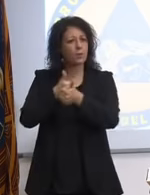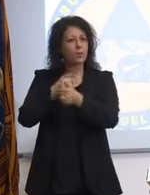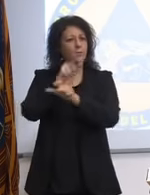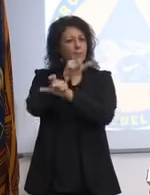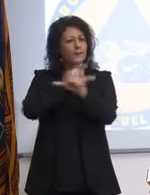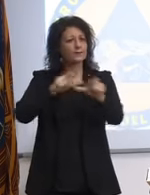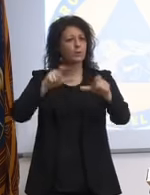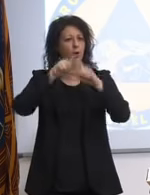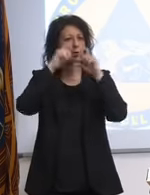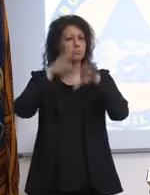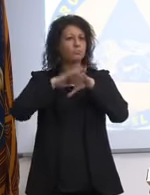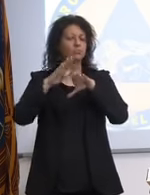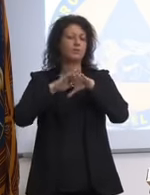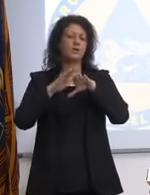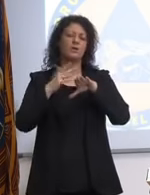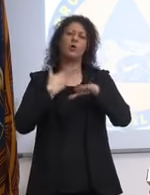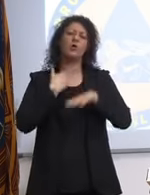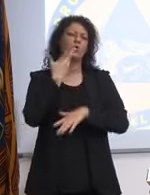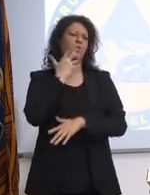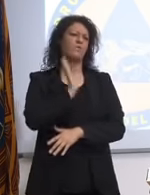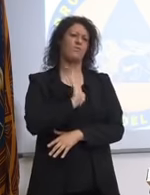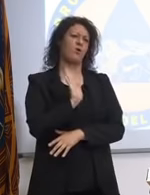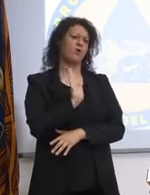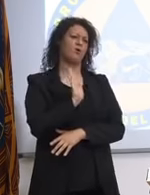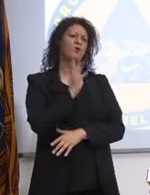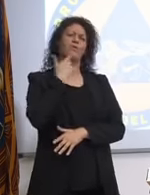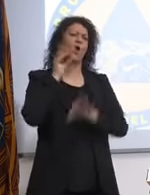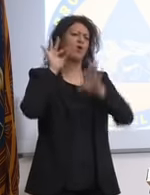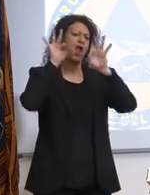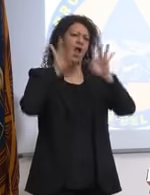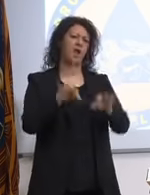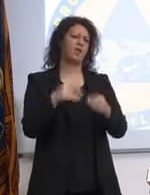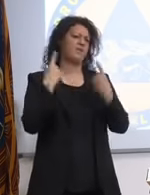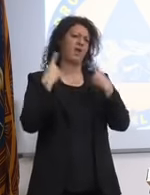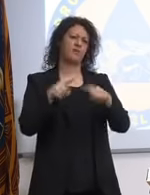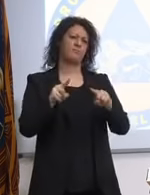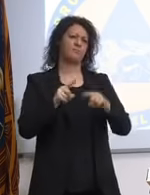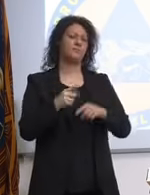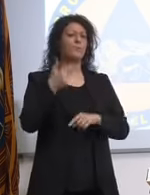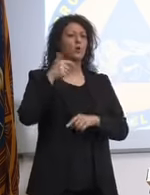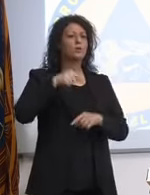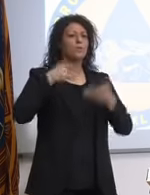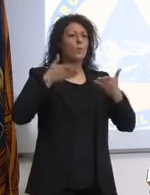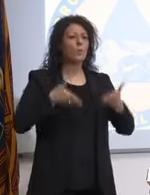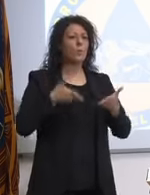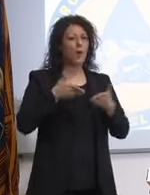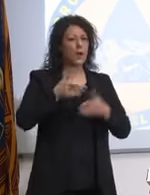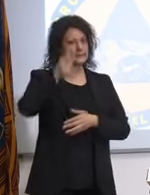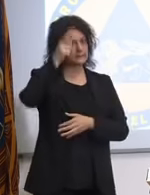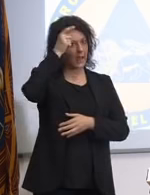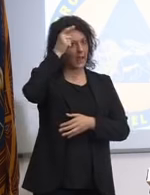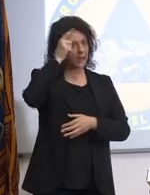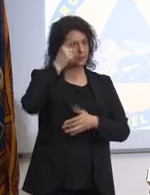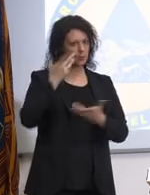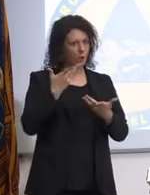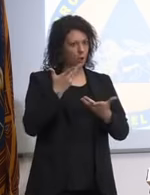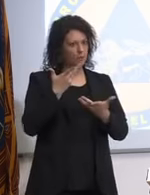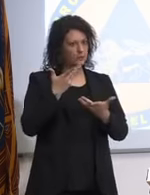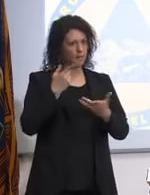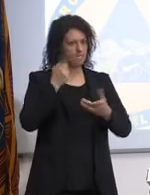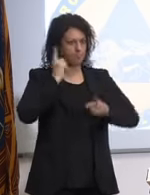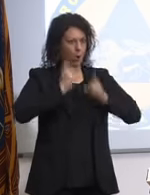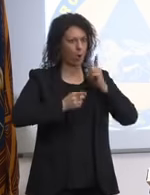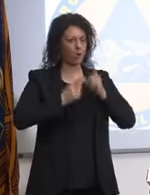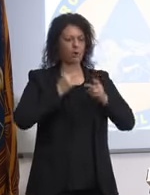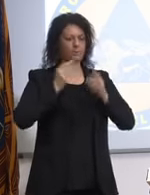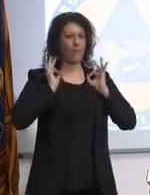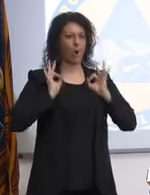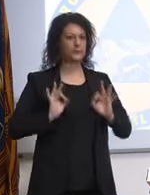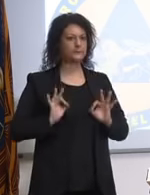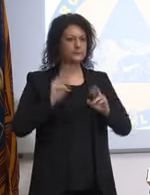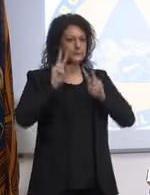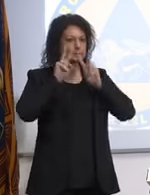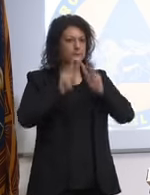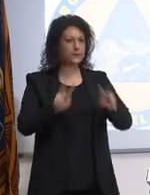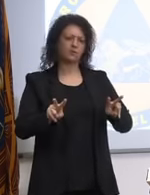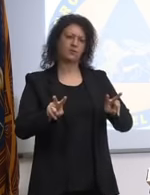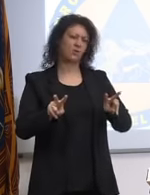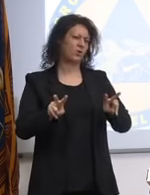di arrivare a quel livello, non è uno stato di polizia, rivendichiamo tutti la democrazia